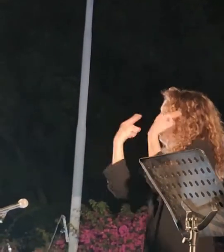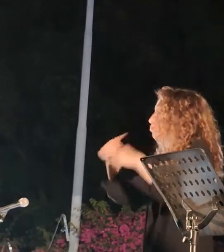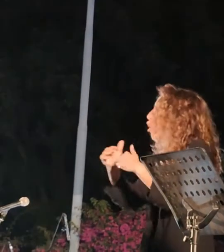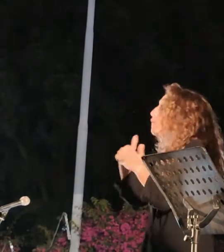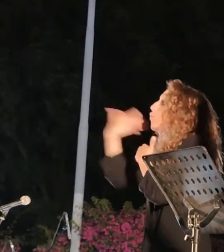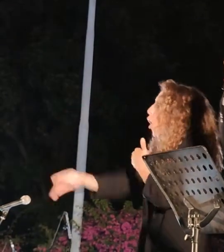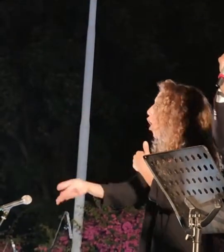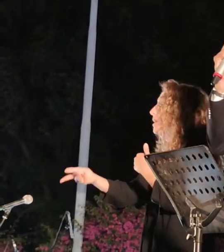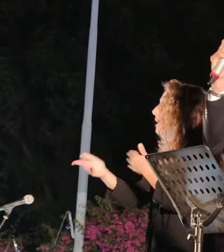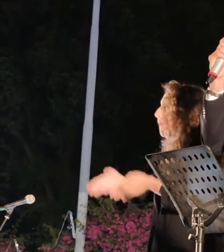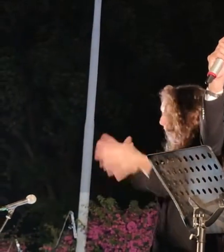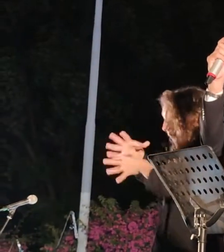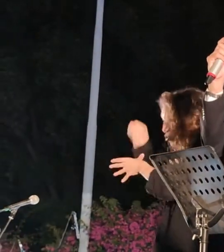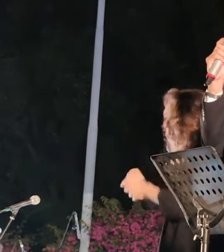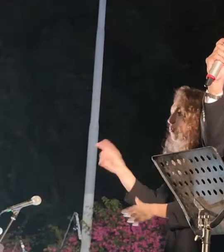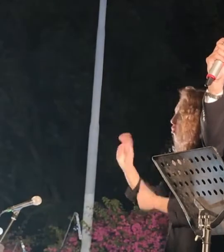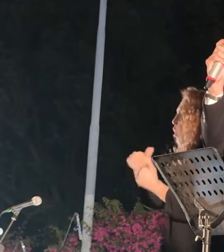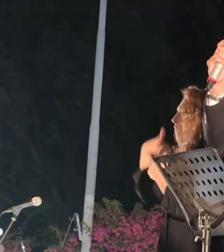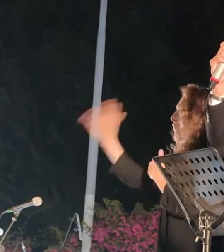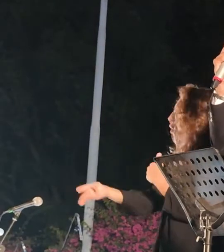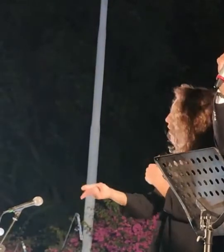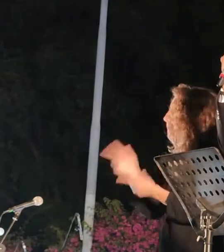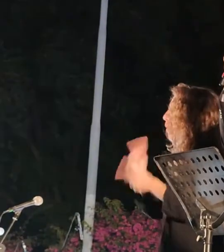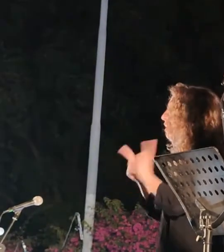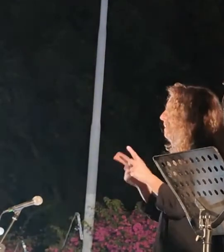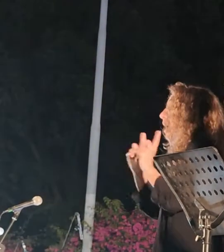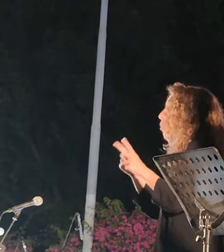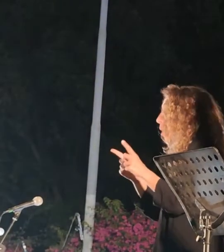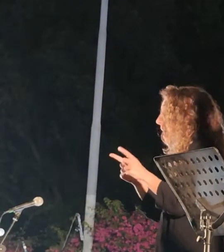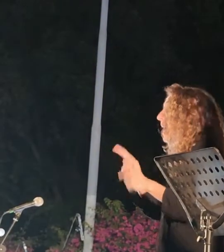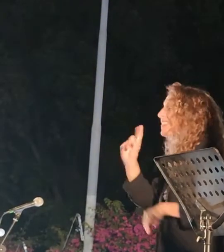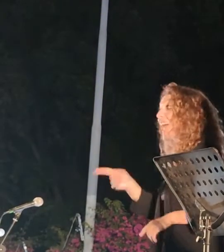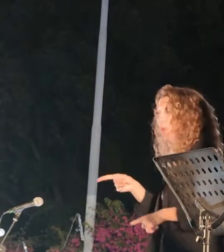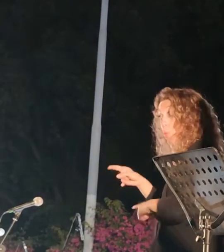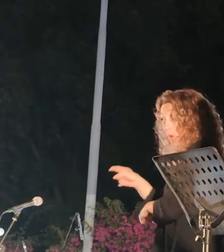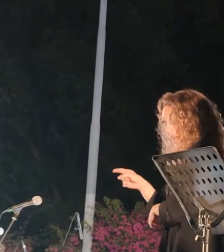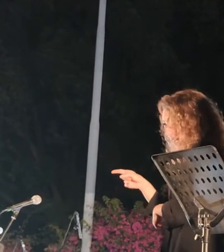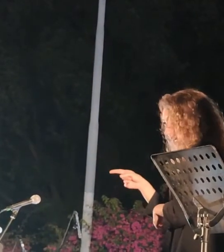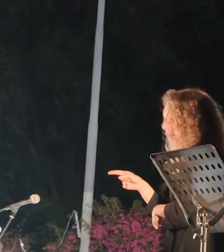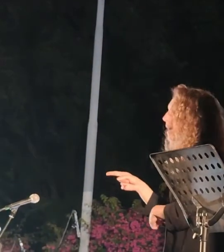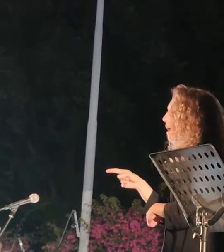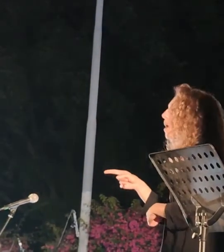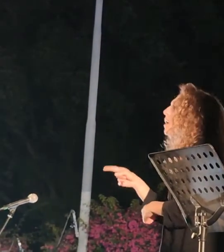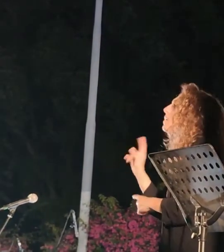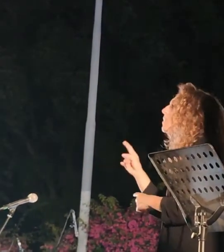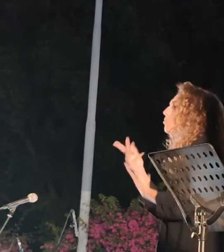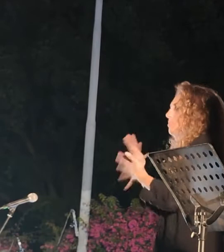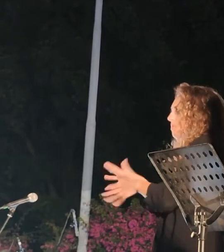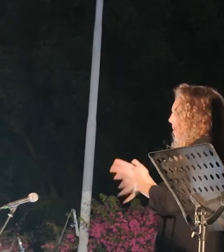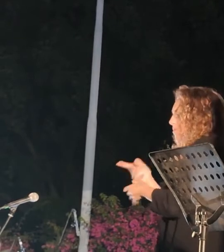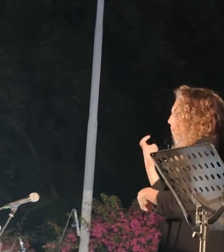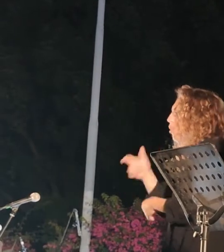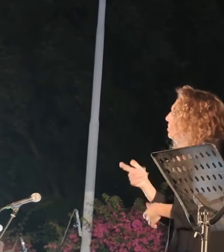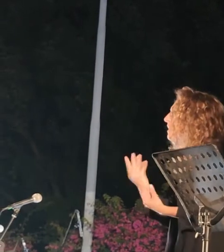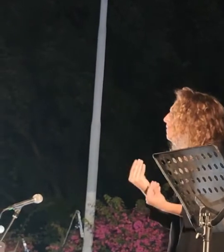è quella che Carreno De Luca ha ripreso, perché la politica delle